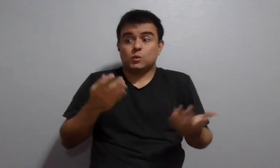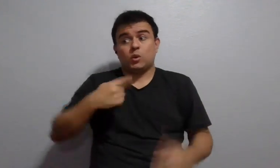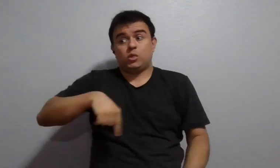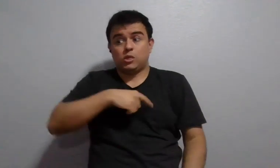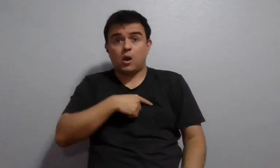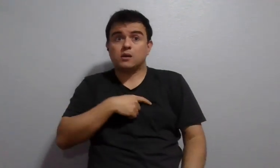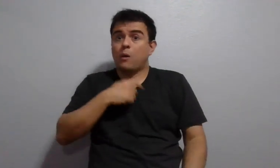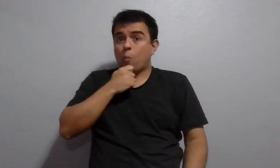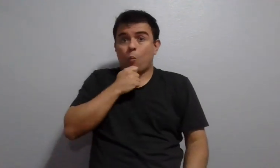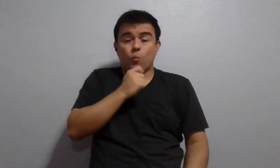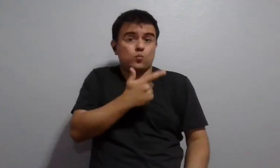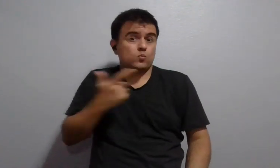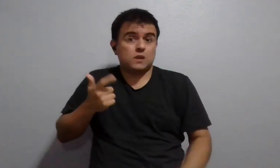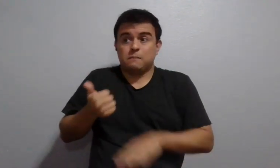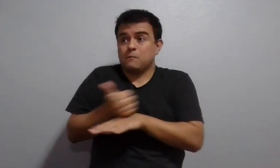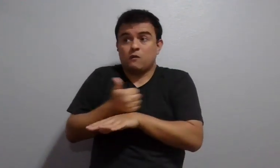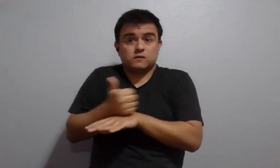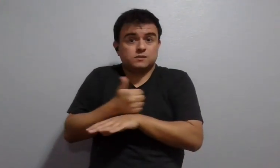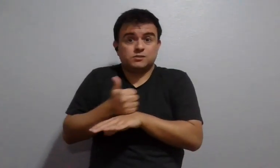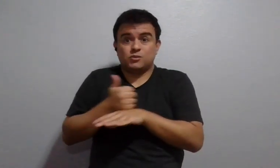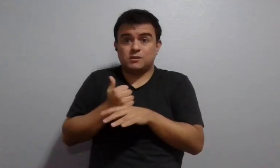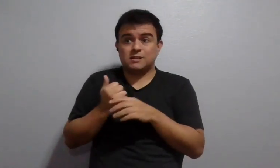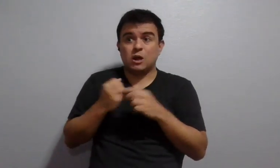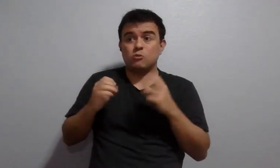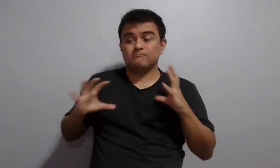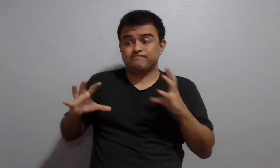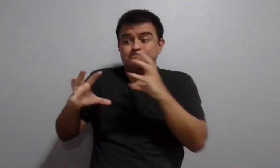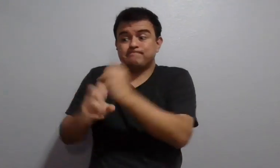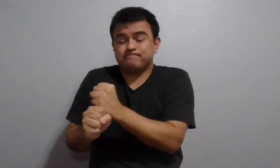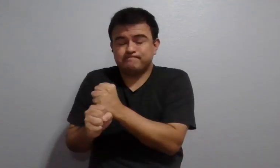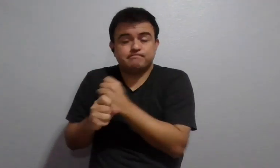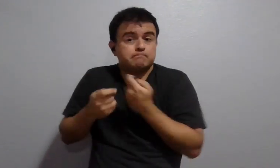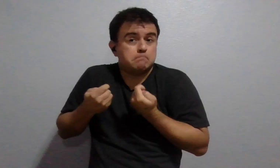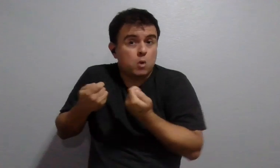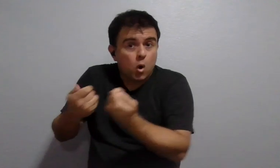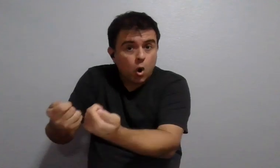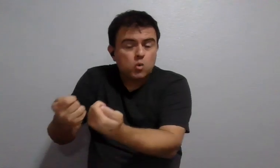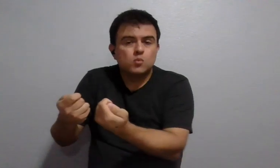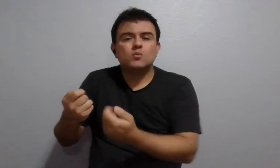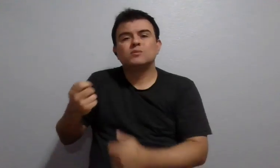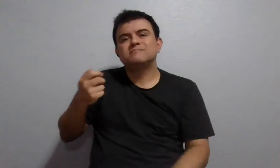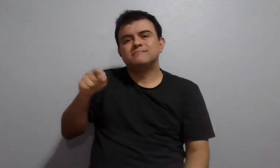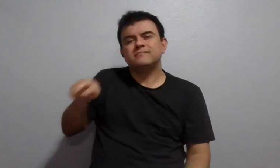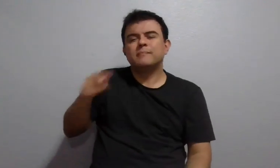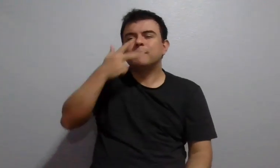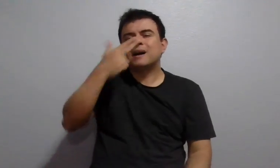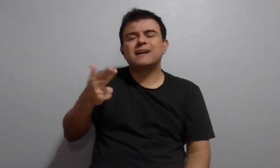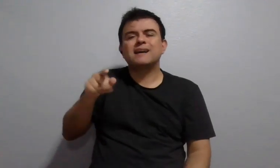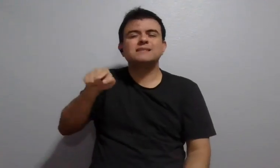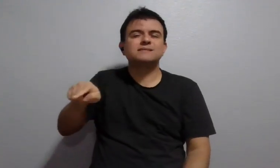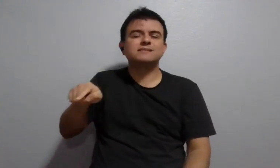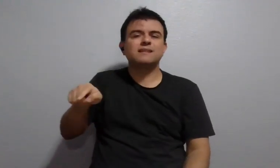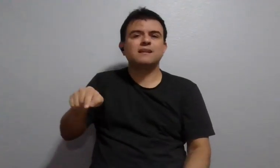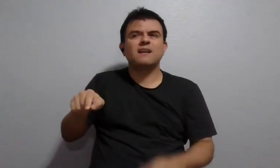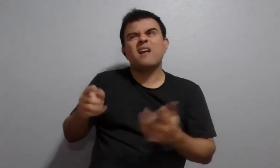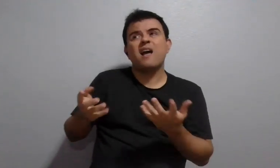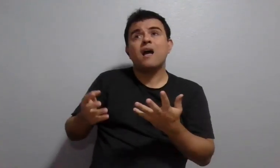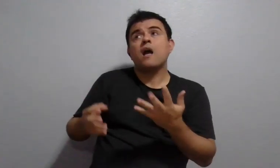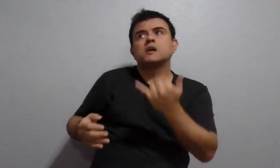um número suficiente de profissionais, muitas vezes é usada como uma pseudo-desculpa para